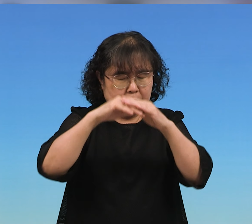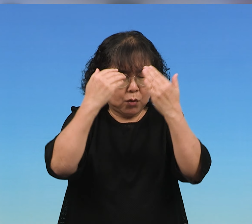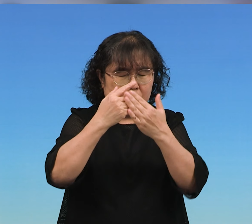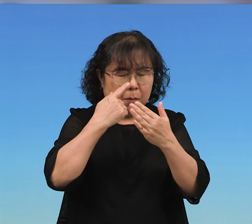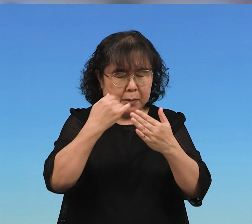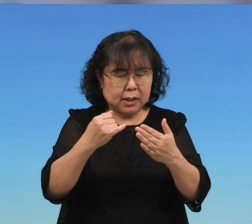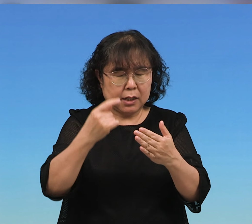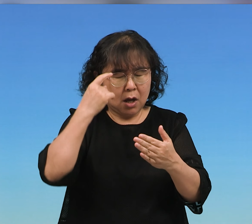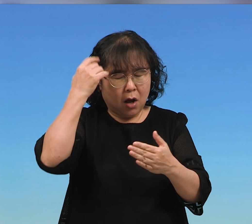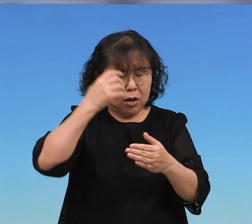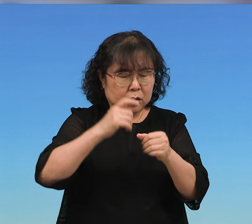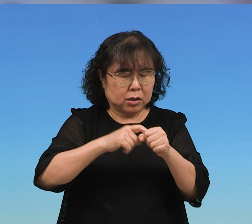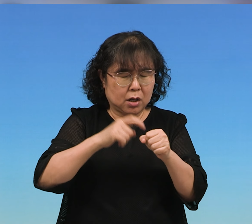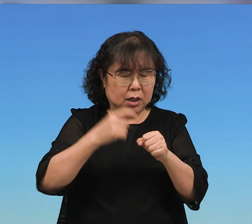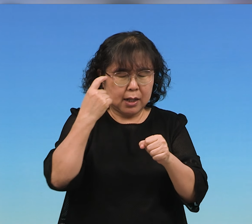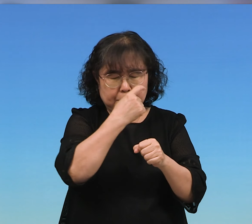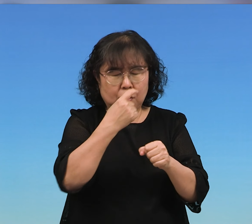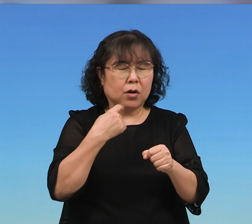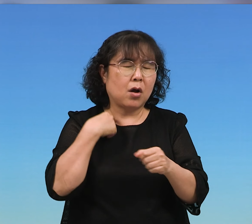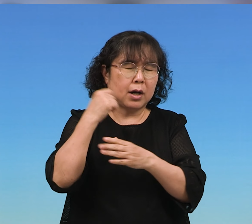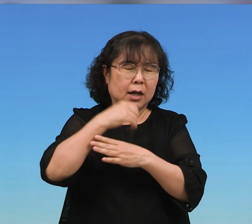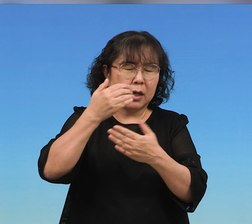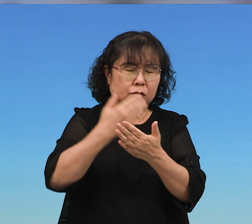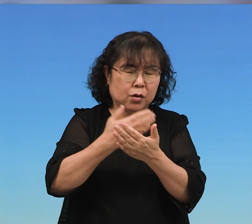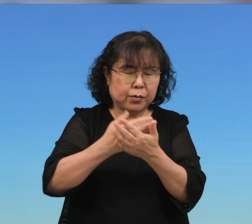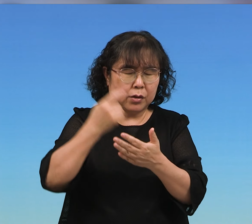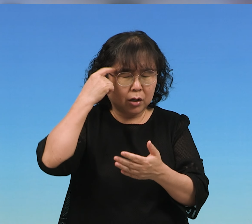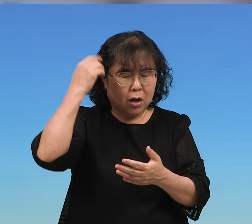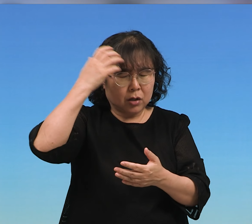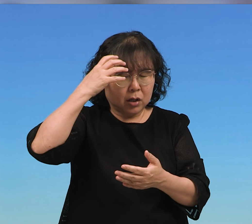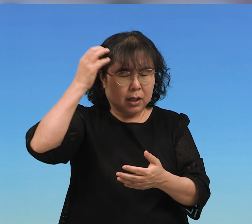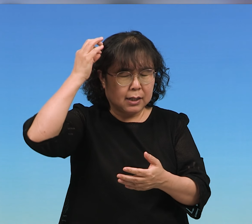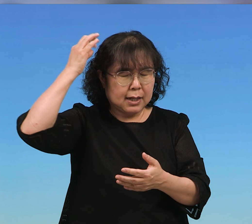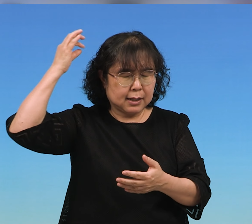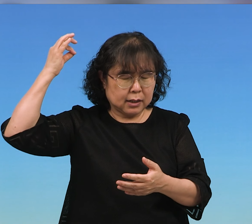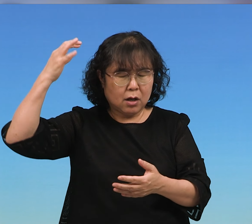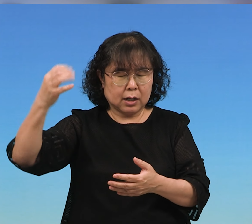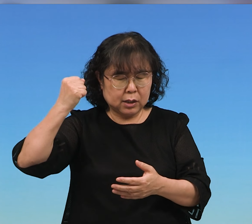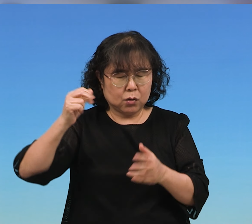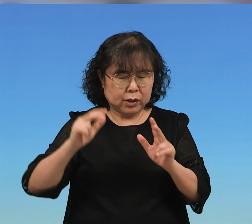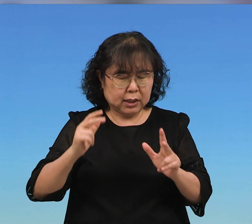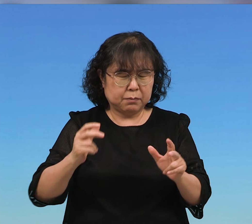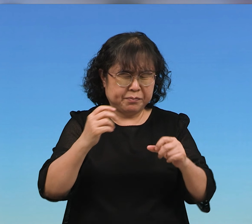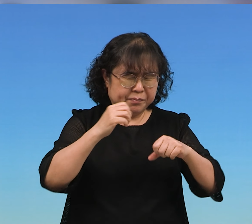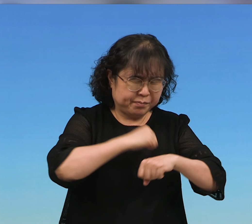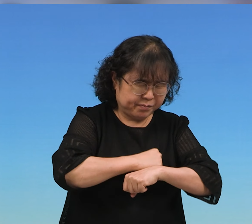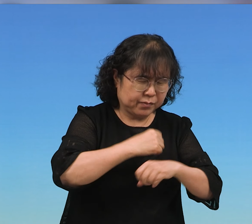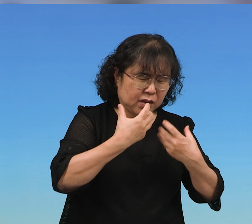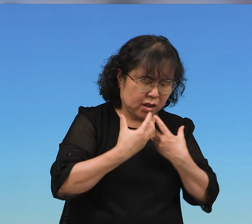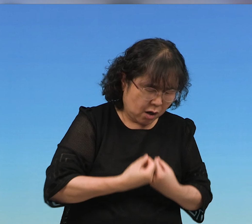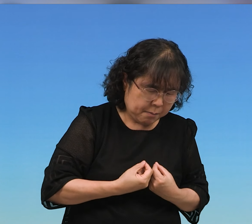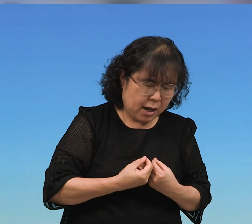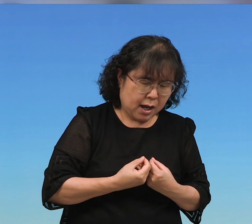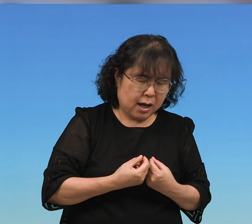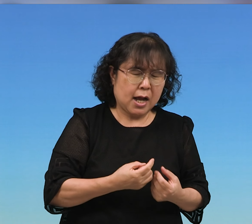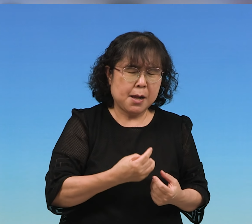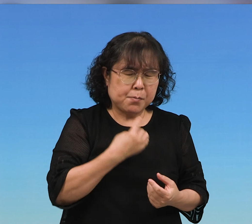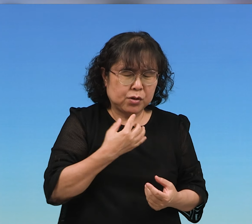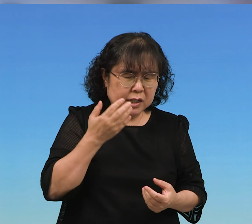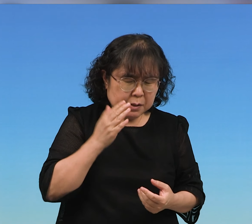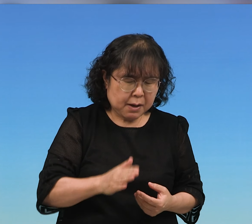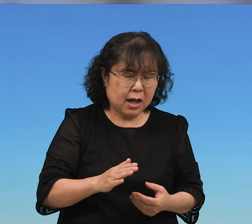모든 어머니들에게 이 영적인 안목을 허락하여 주시옵소서. 영적인 상상력을 가지고 지금은 좌절하고